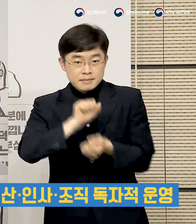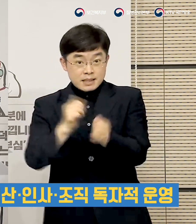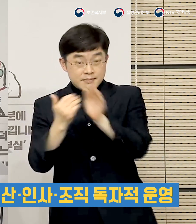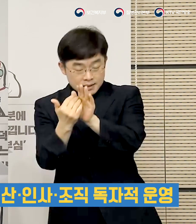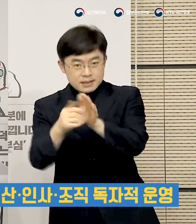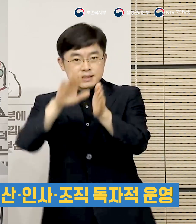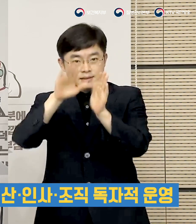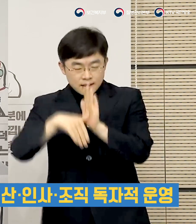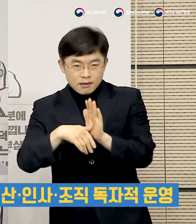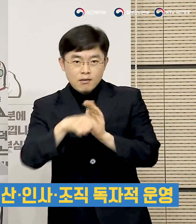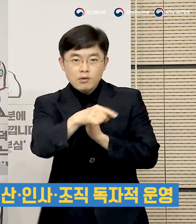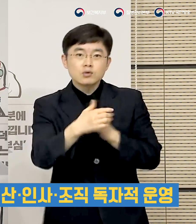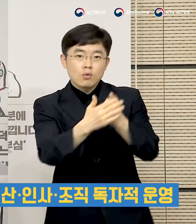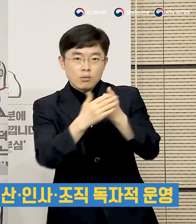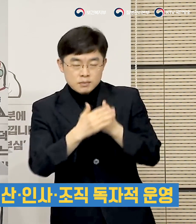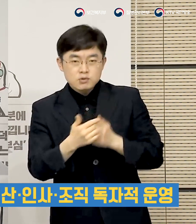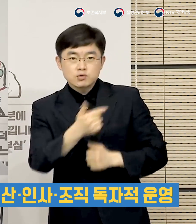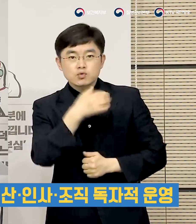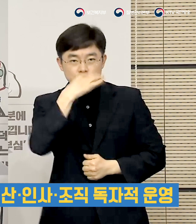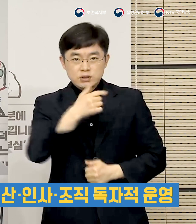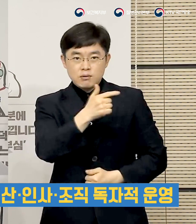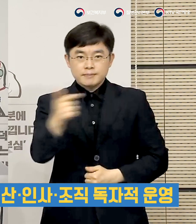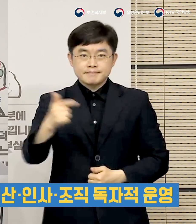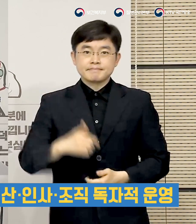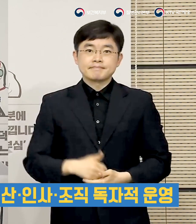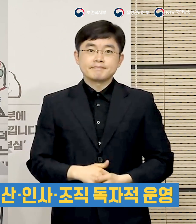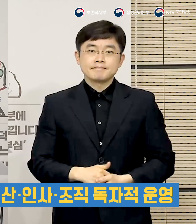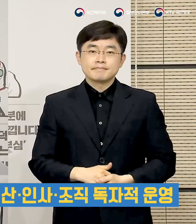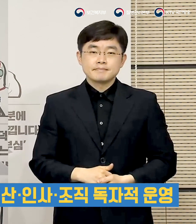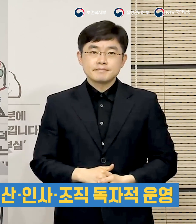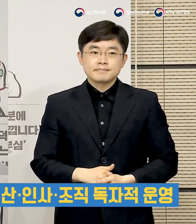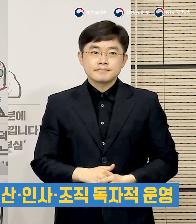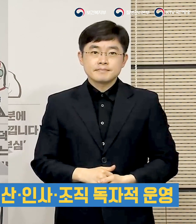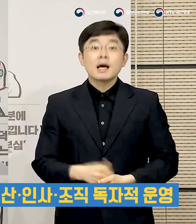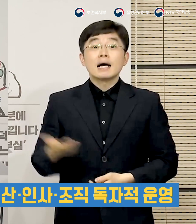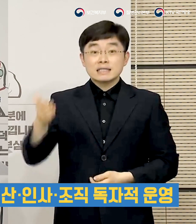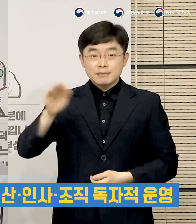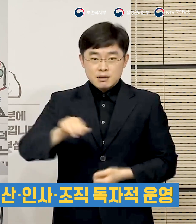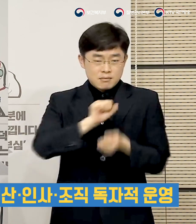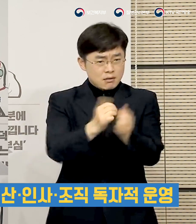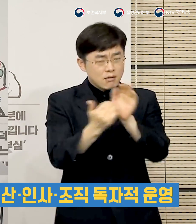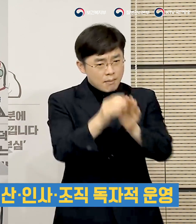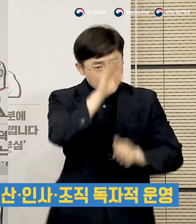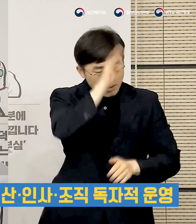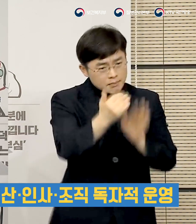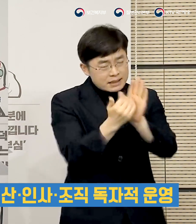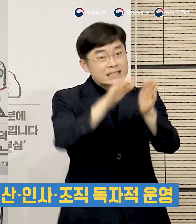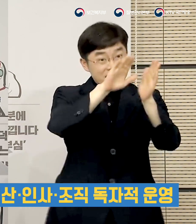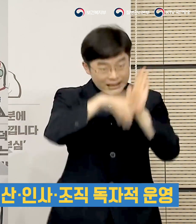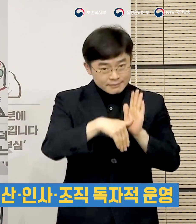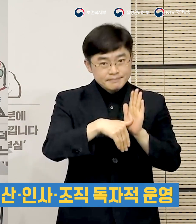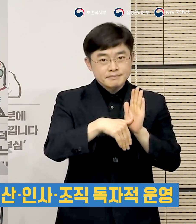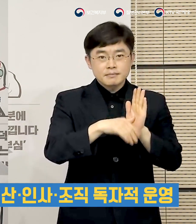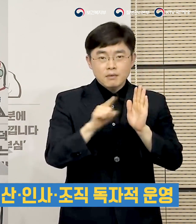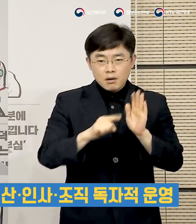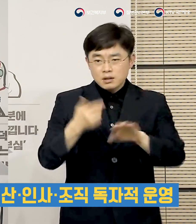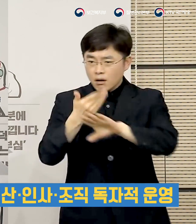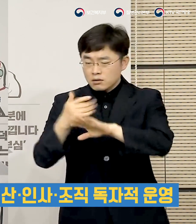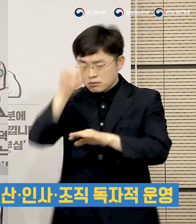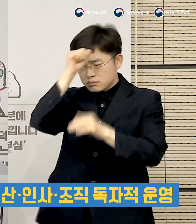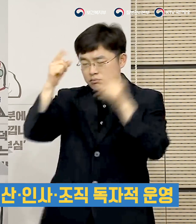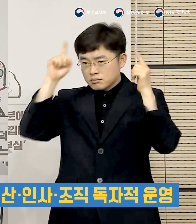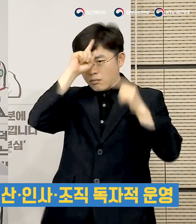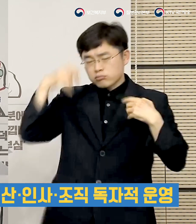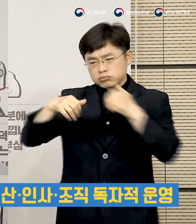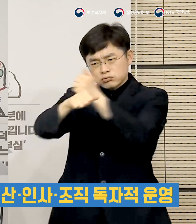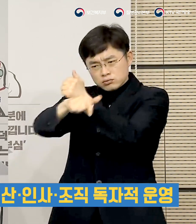보다 강화될 것으로 기대합니다. 다만 감염병 관련 업무라 하더라도 다수 부처의 협력이 필요하거나